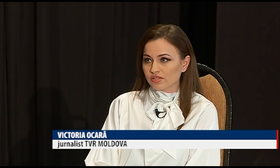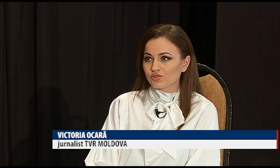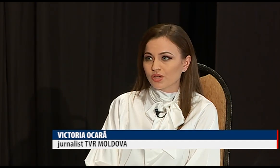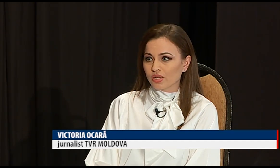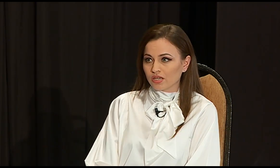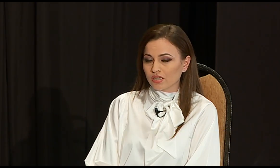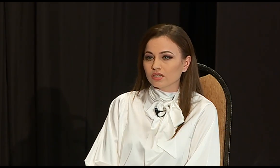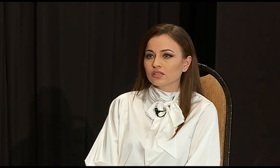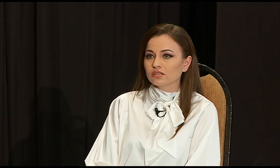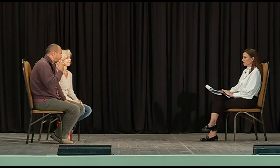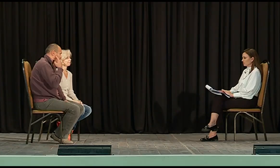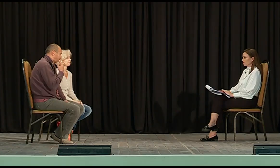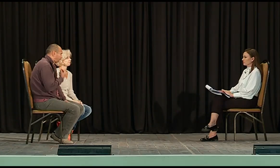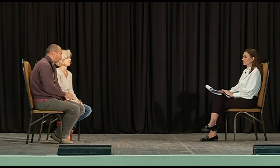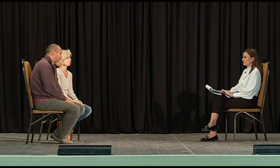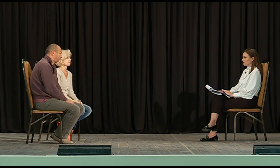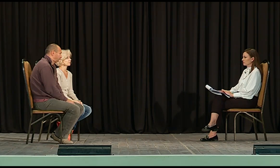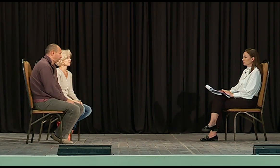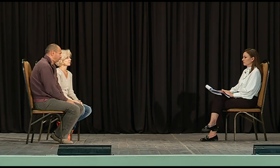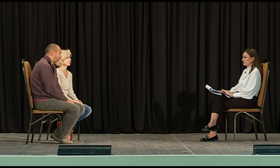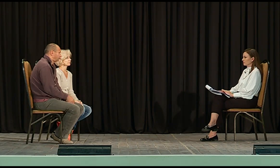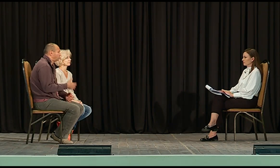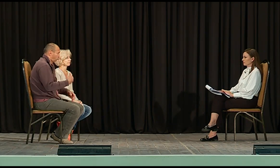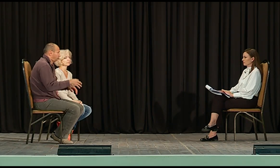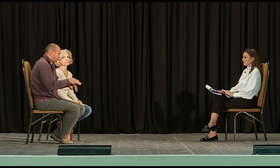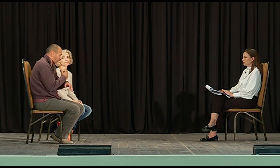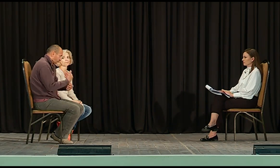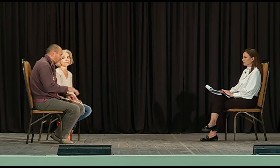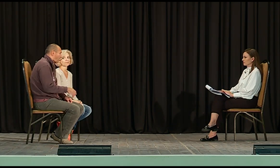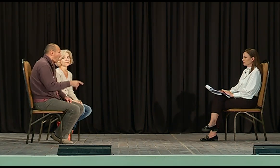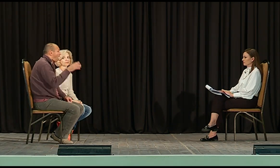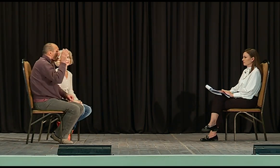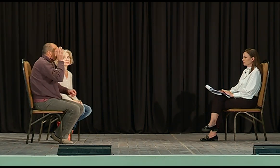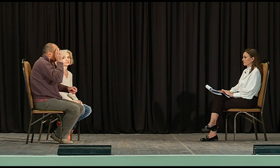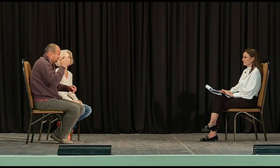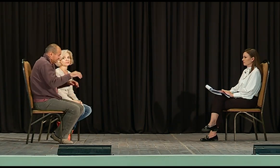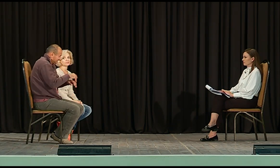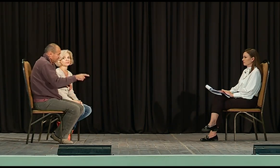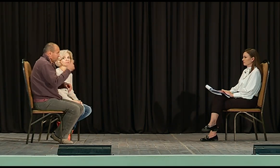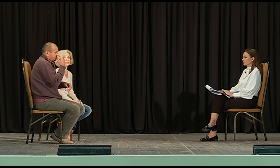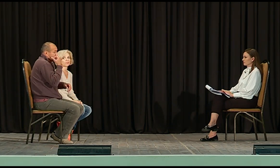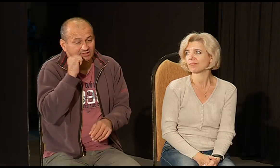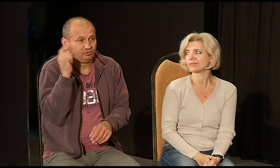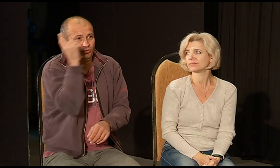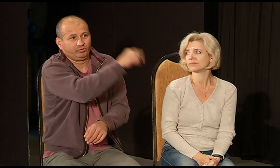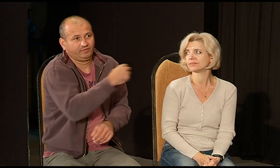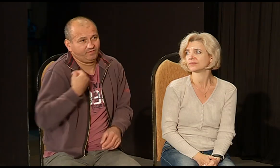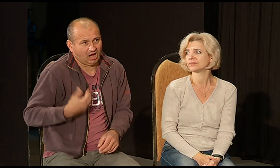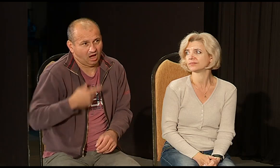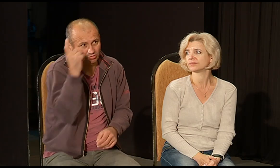hipoacuzici. Da, fata mea tot are deficiență de auz, ea este căsătorită deja, băietul e hipoacuzic,